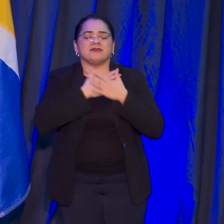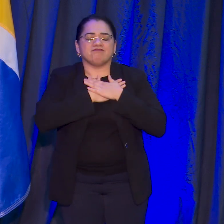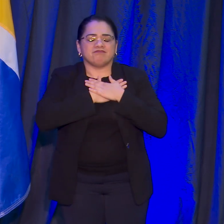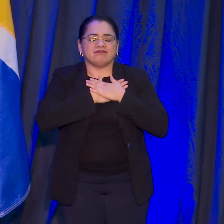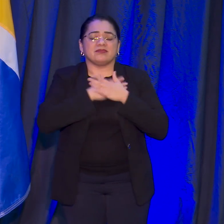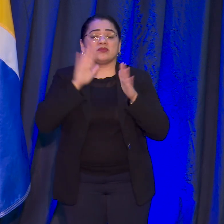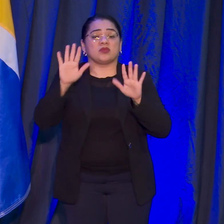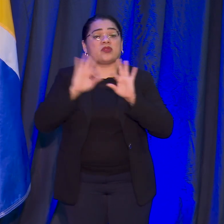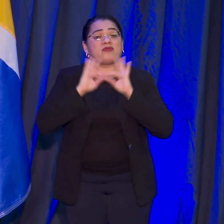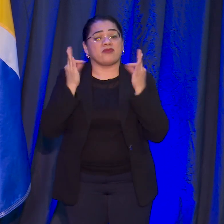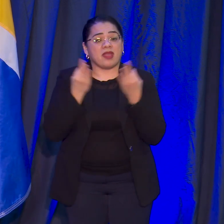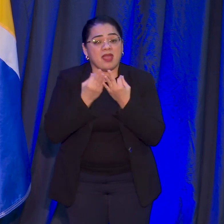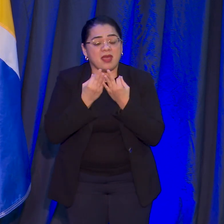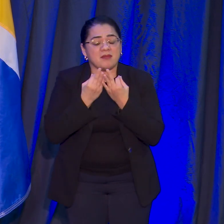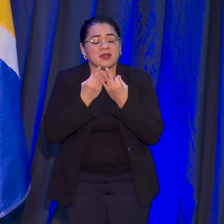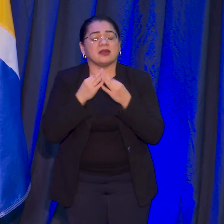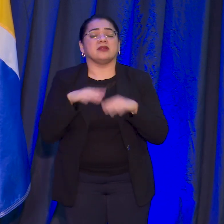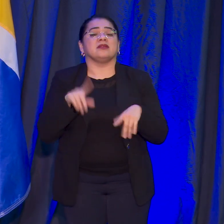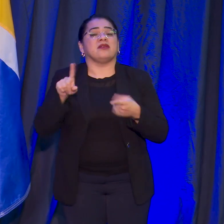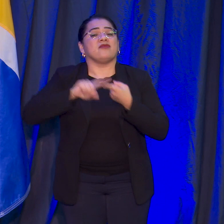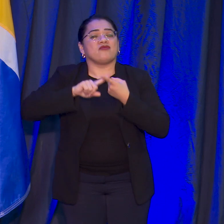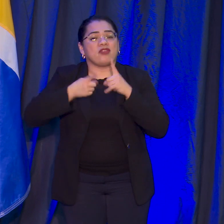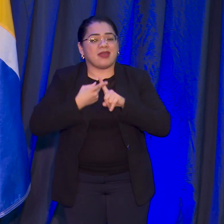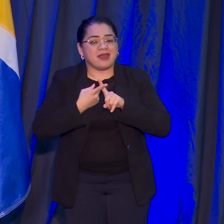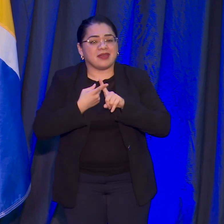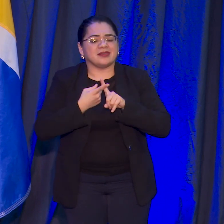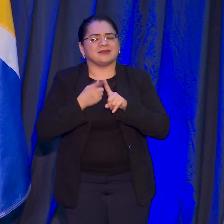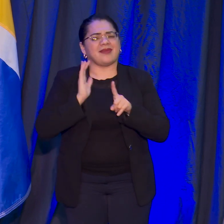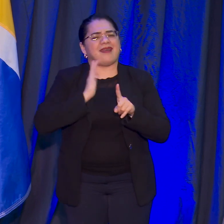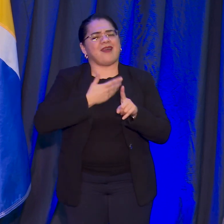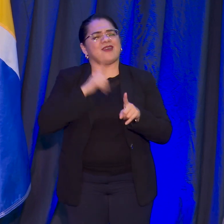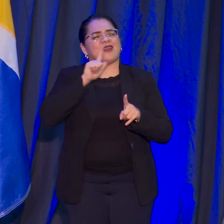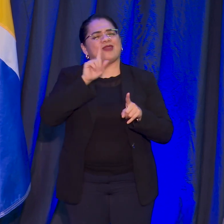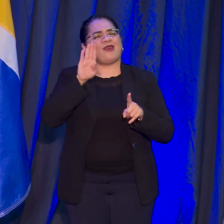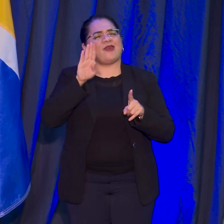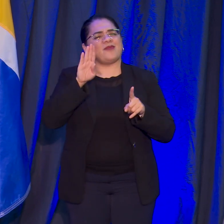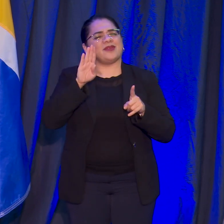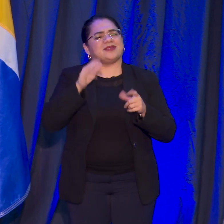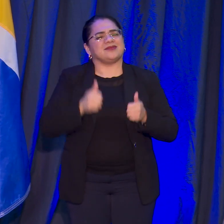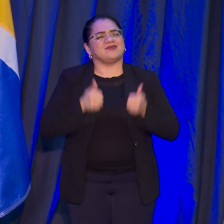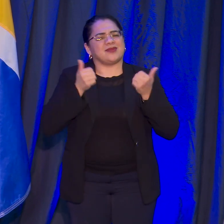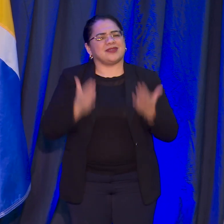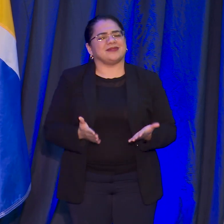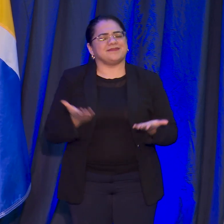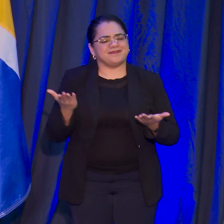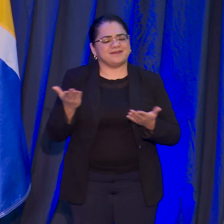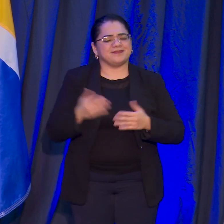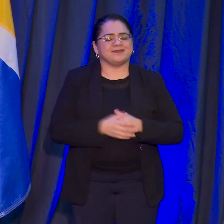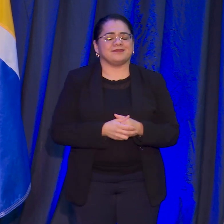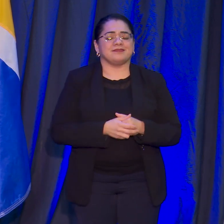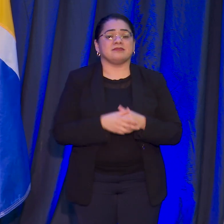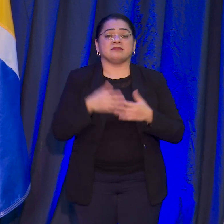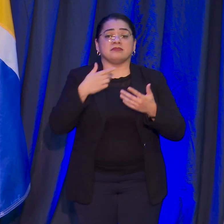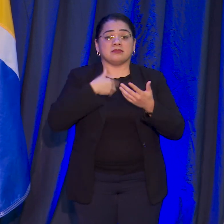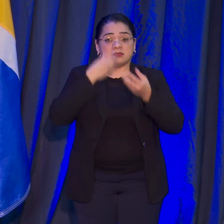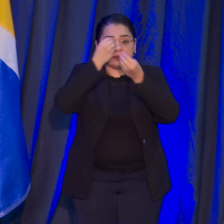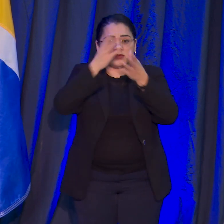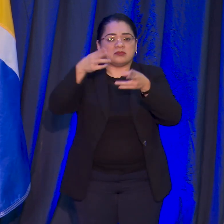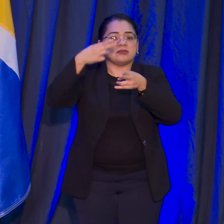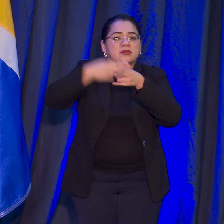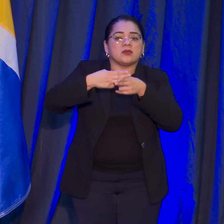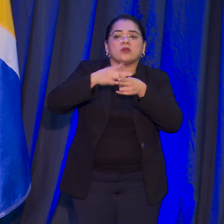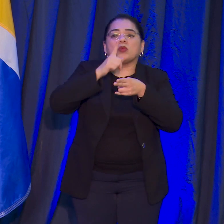queridos y amigos de la residente que falleció. No se compartirá más información para mantener la